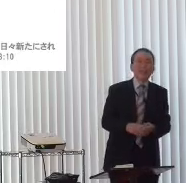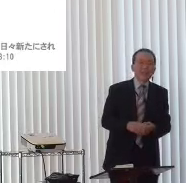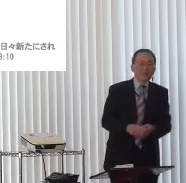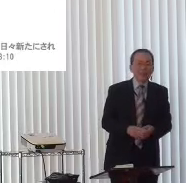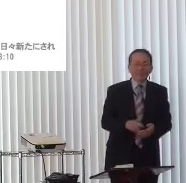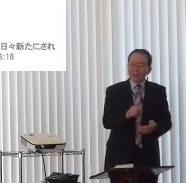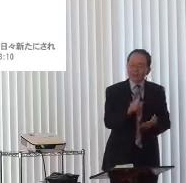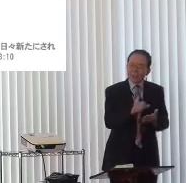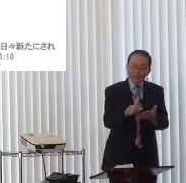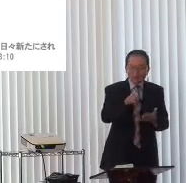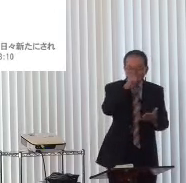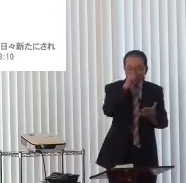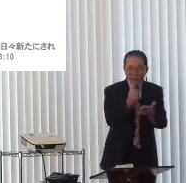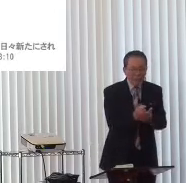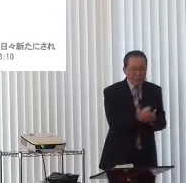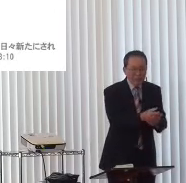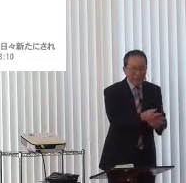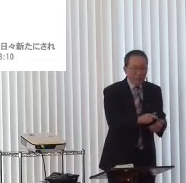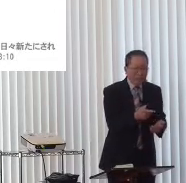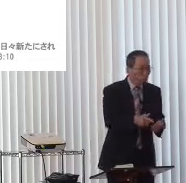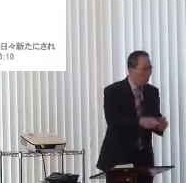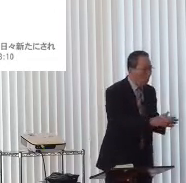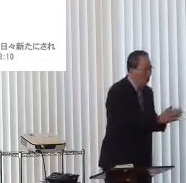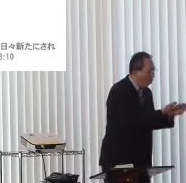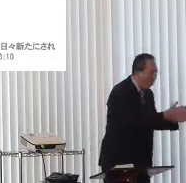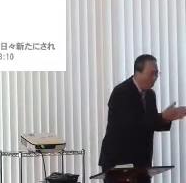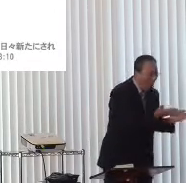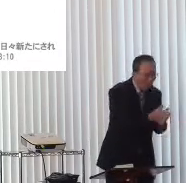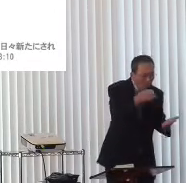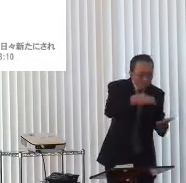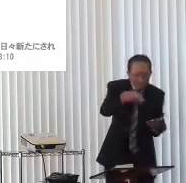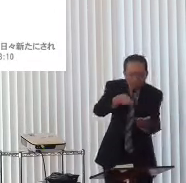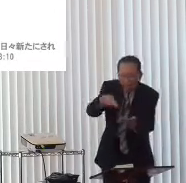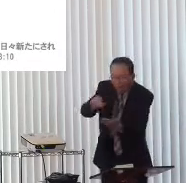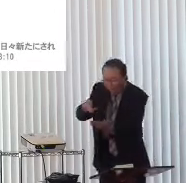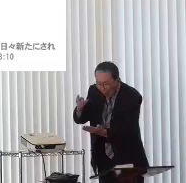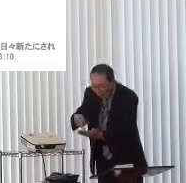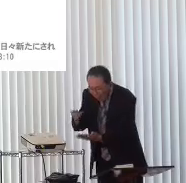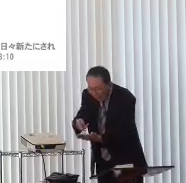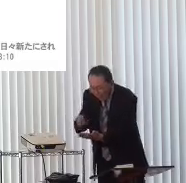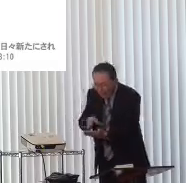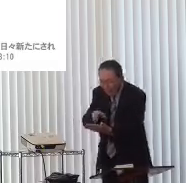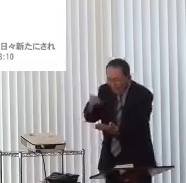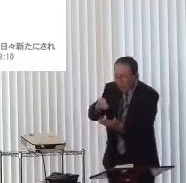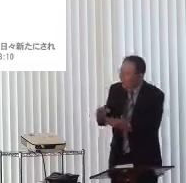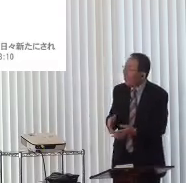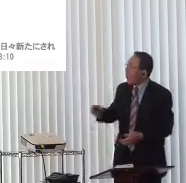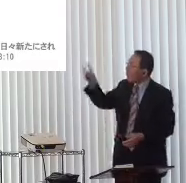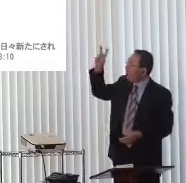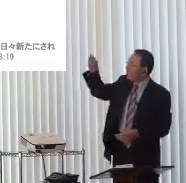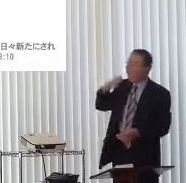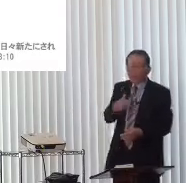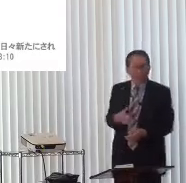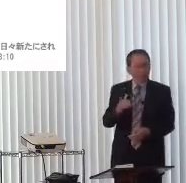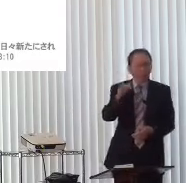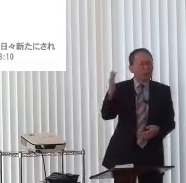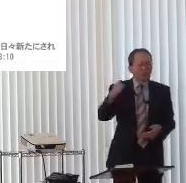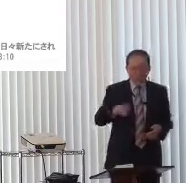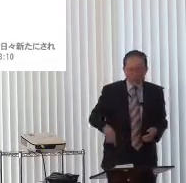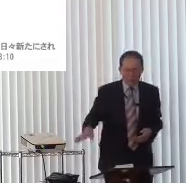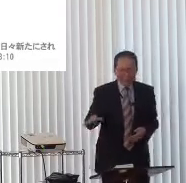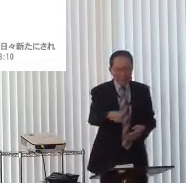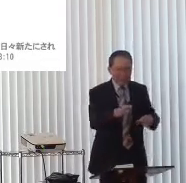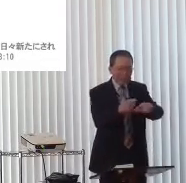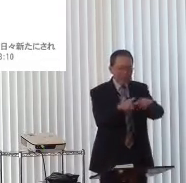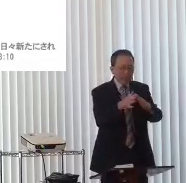どんなに素晴らしい本を何万回読んだとしても神のことを知ることはできませんが、この聖書を読むことによって私たちは